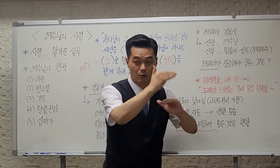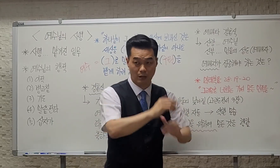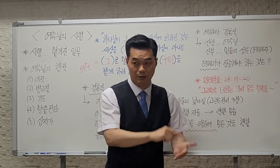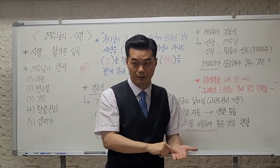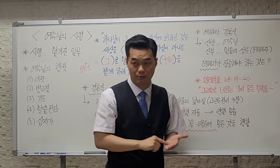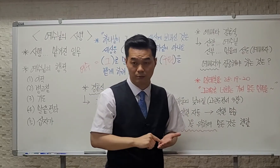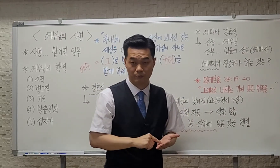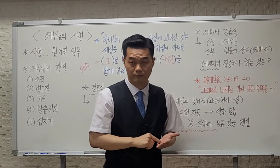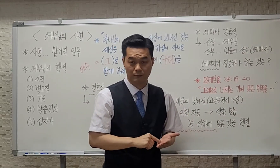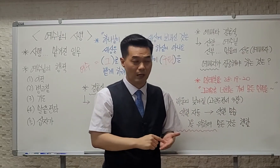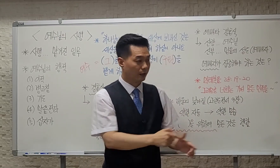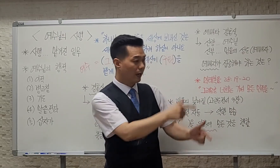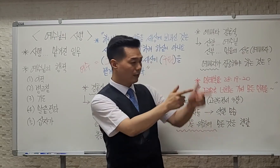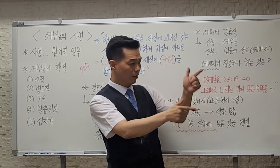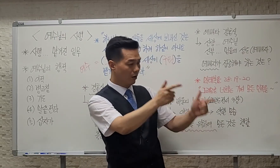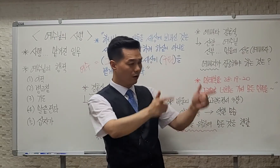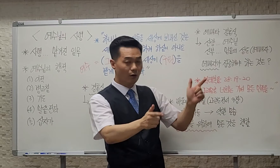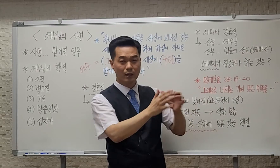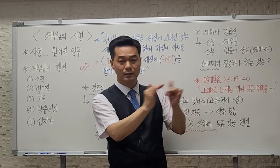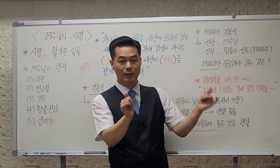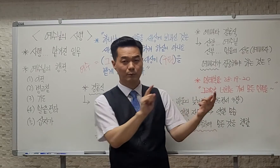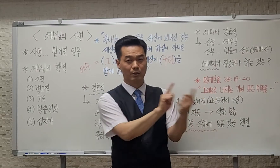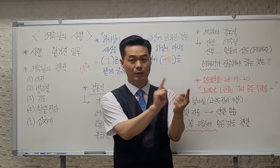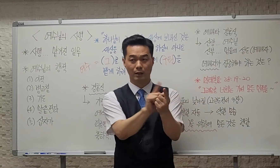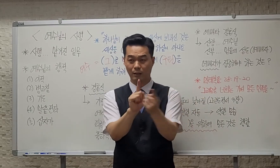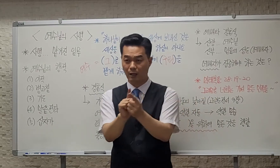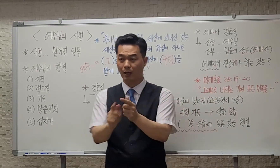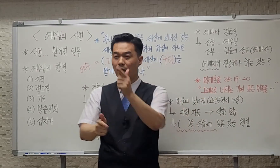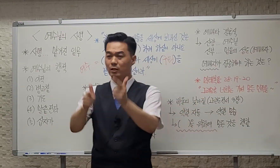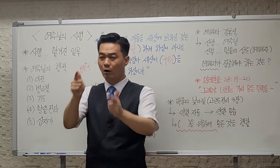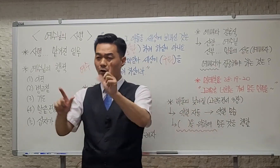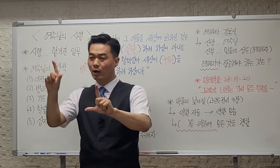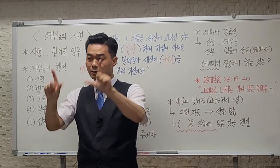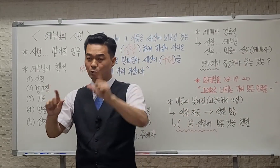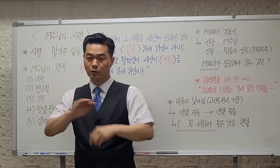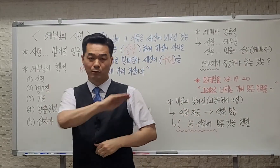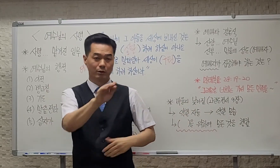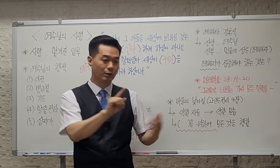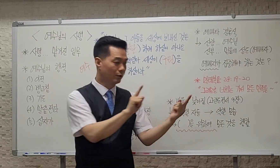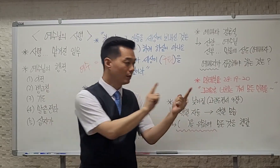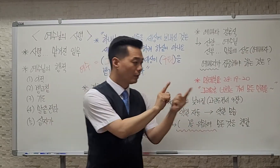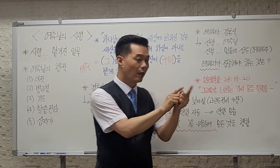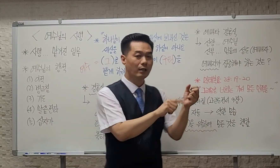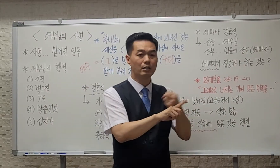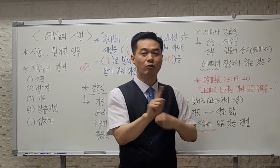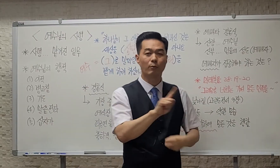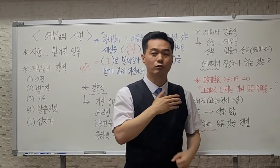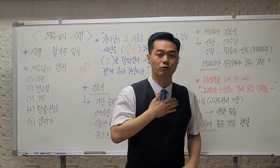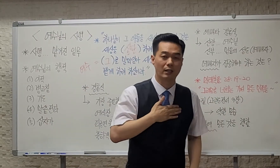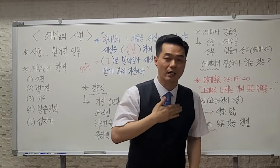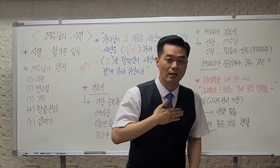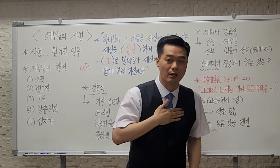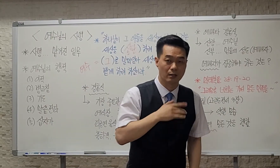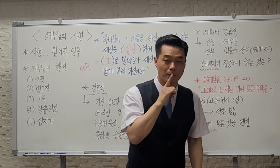나와요. 내가 여러 가지 사람들을 만날 때 여러 가지 모습으로 그들을 대한 이유가 뭔 줄 아냐? 이런 말이